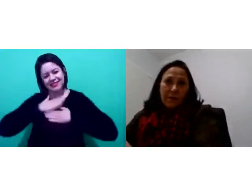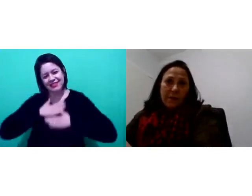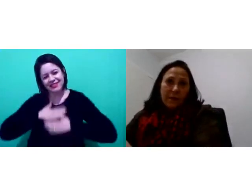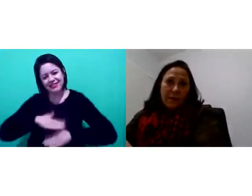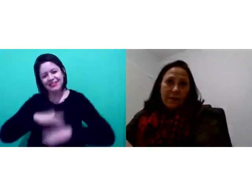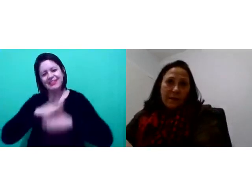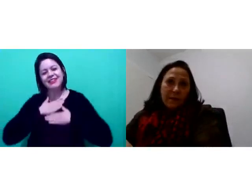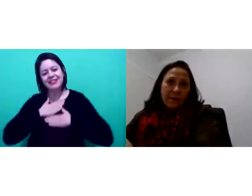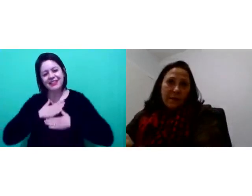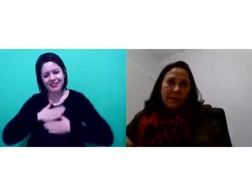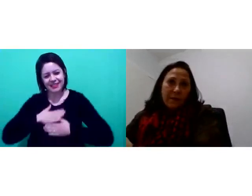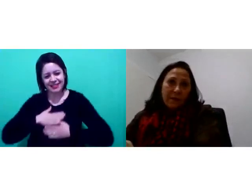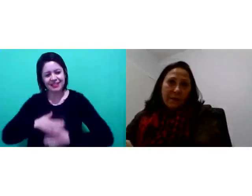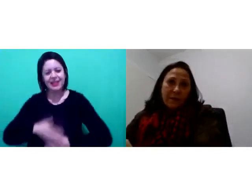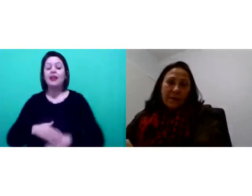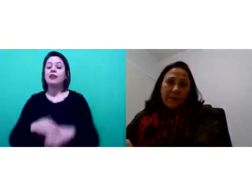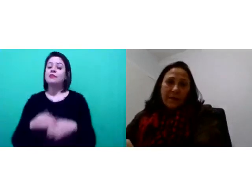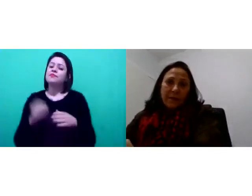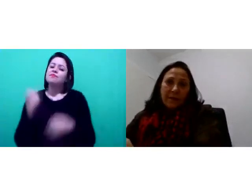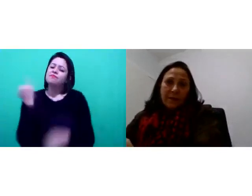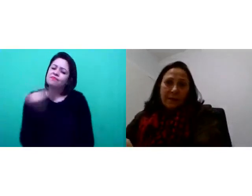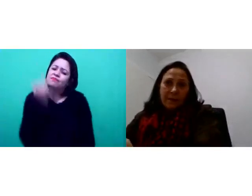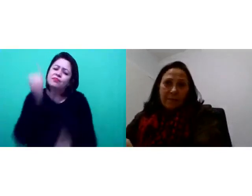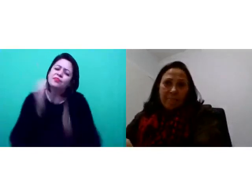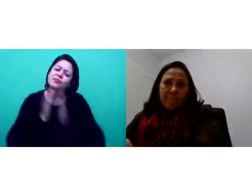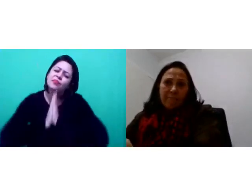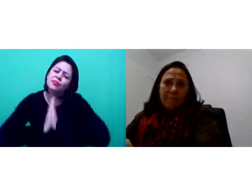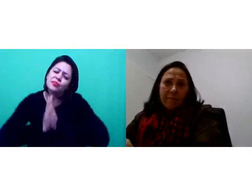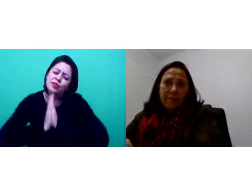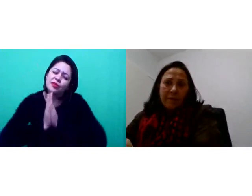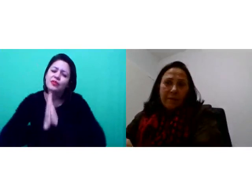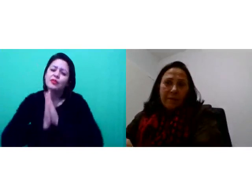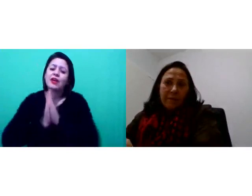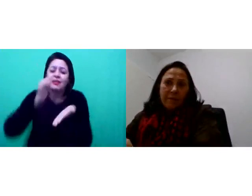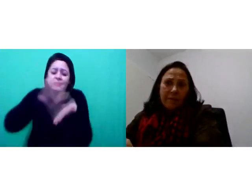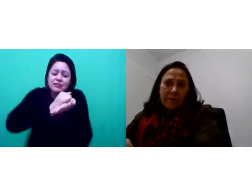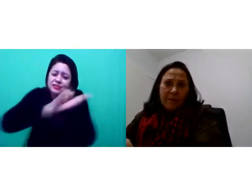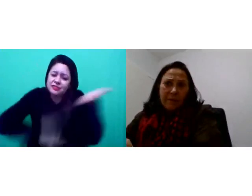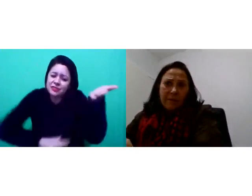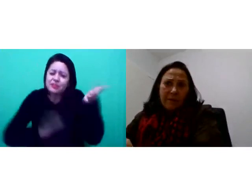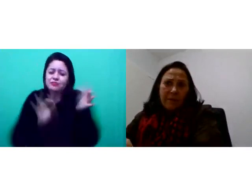mais calmos. É, o que eu vou falar que agora é